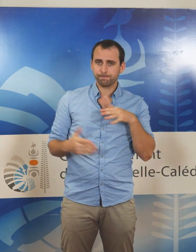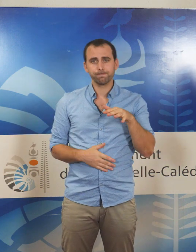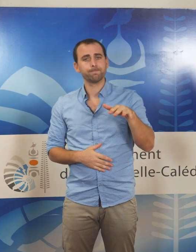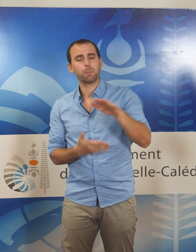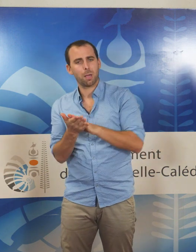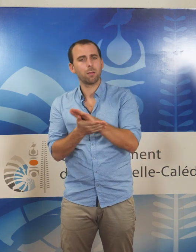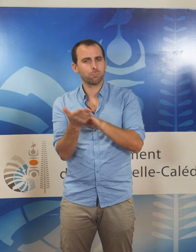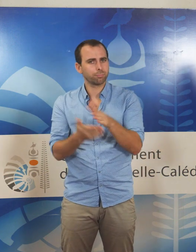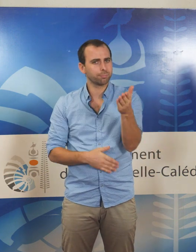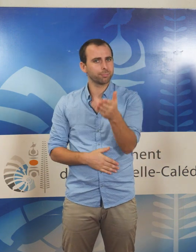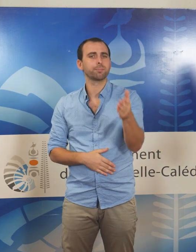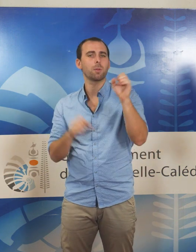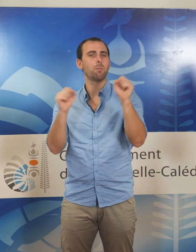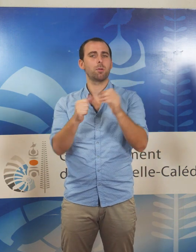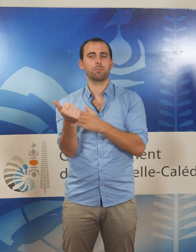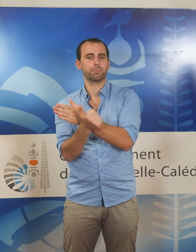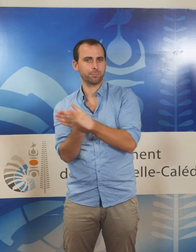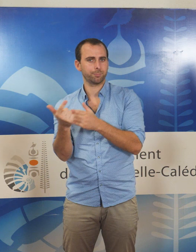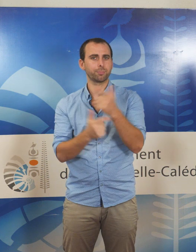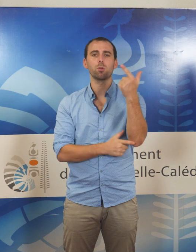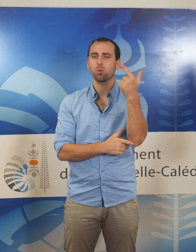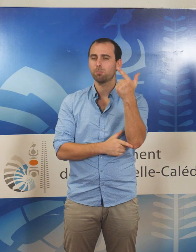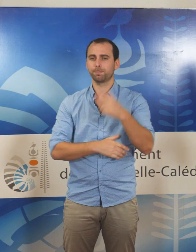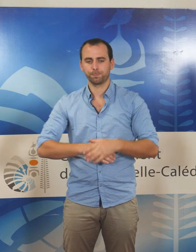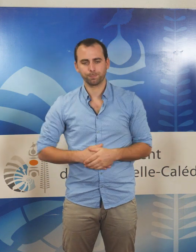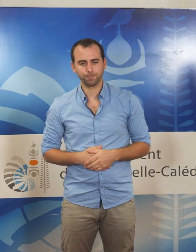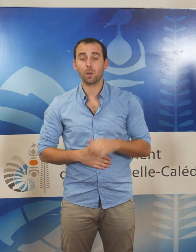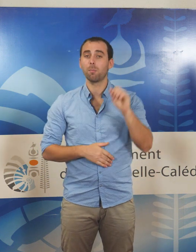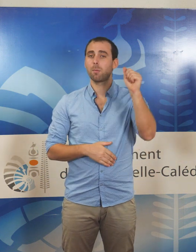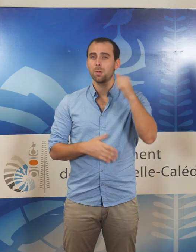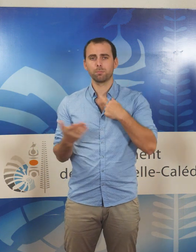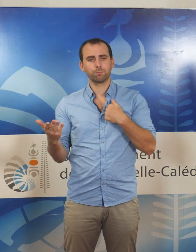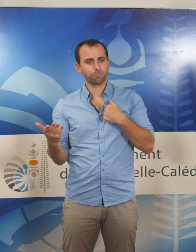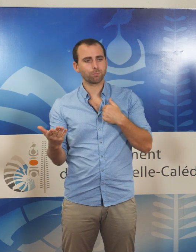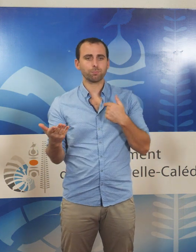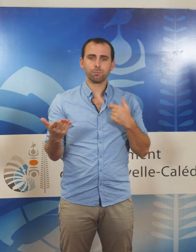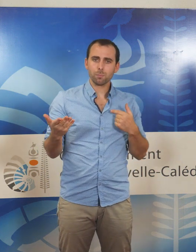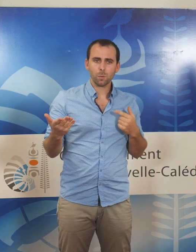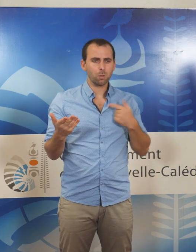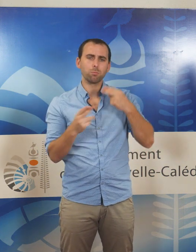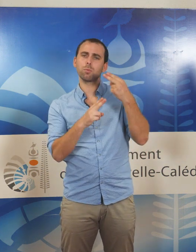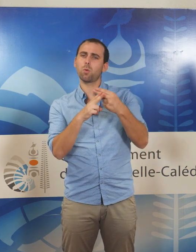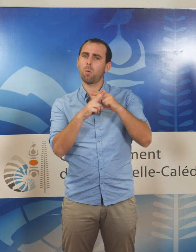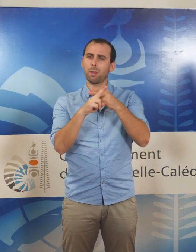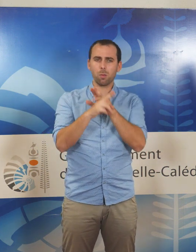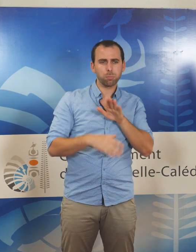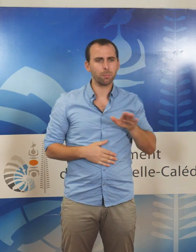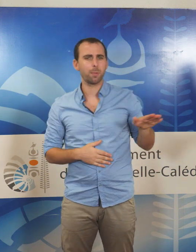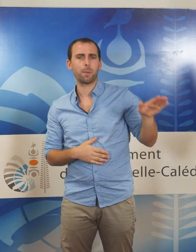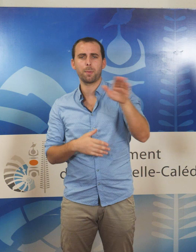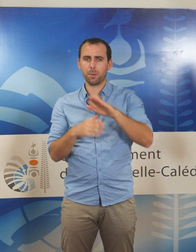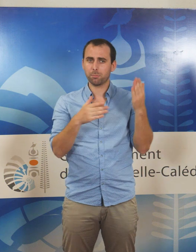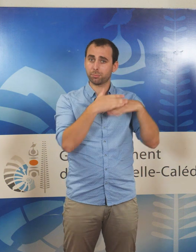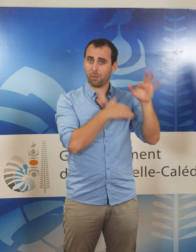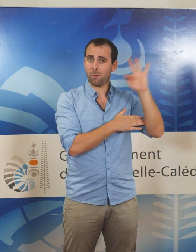je les invite, alors il y a deux démarches parallèles qui se sont mises en place. Il y a un recensement qui se fait au niveau national, qui a été lancé par le ministère